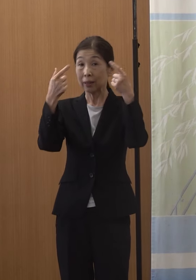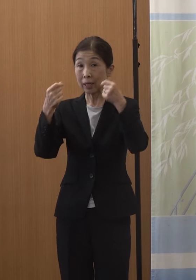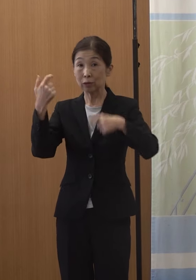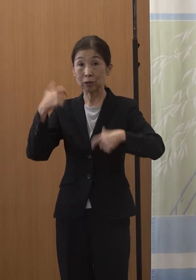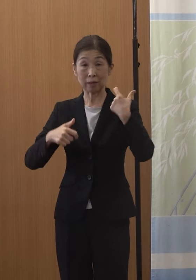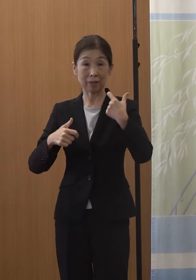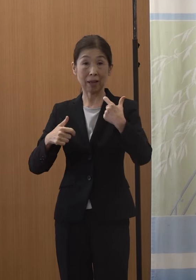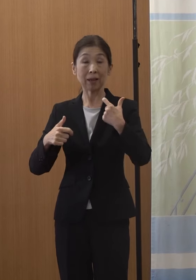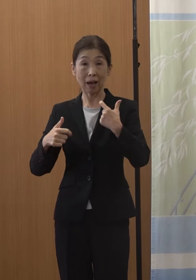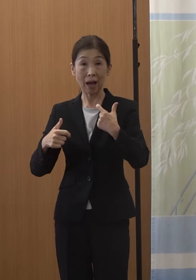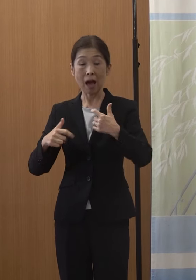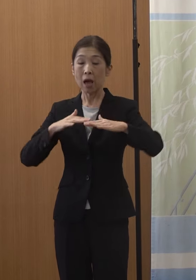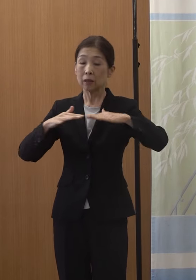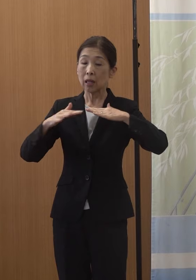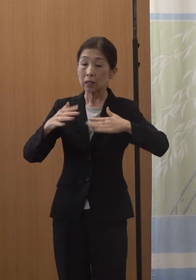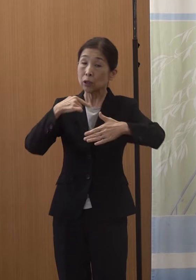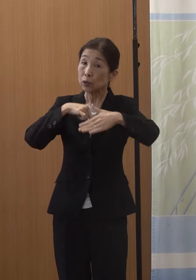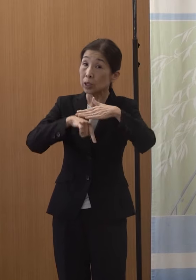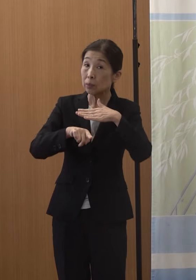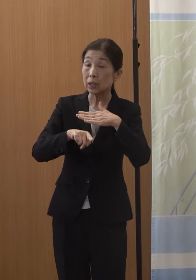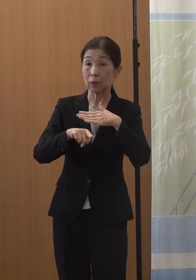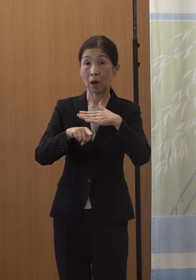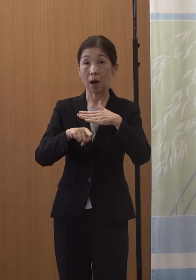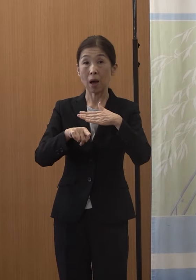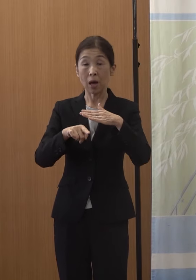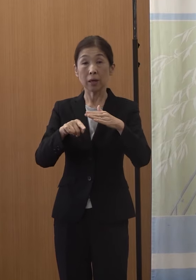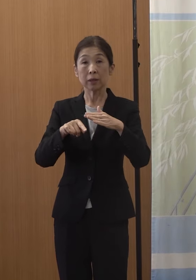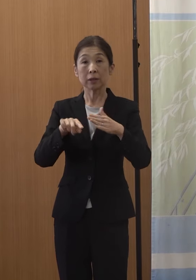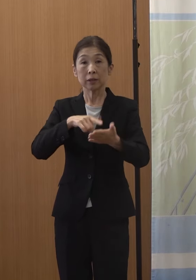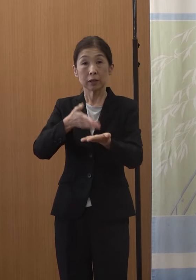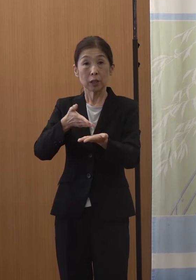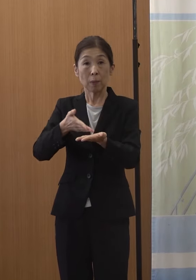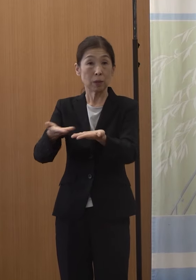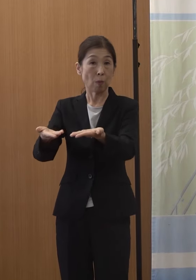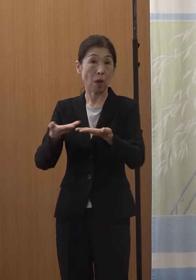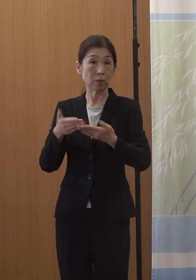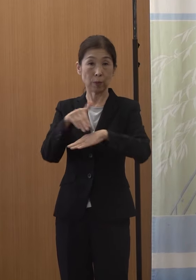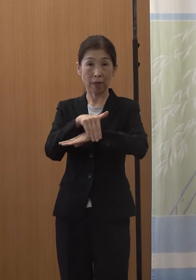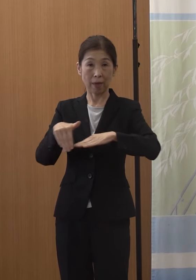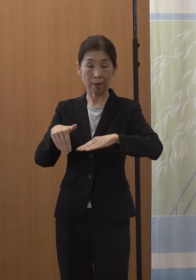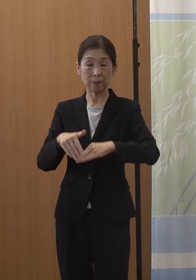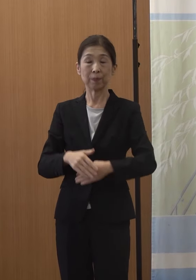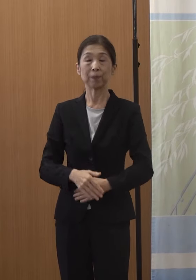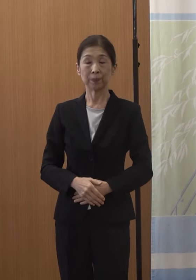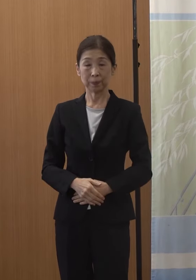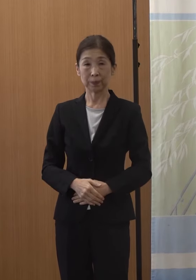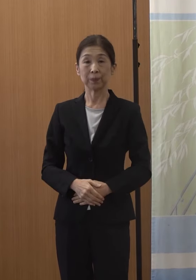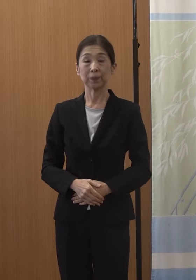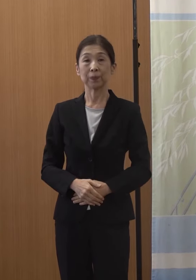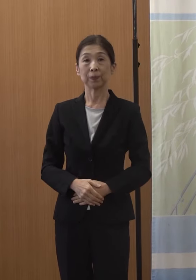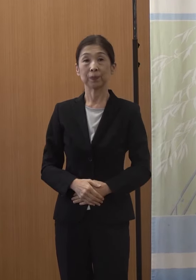学生にデザインに込めた思い、コンセプトを説明していただく予定としております。